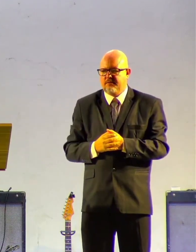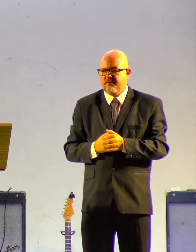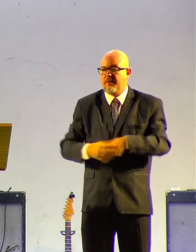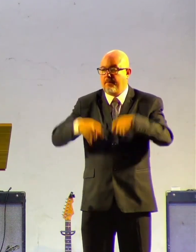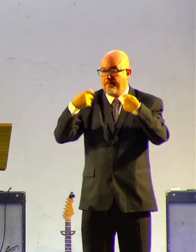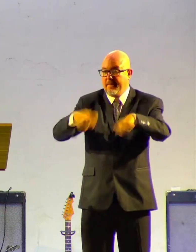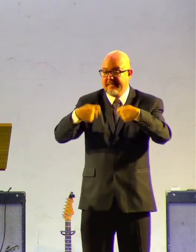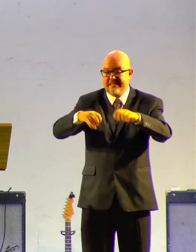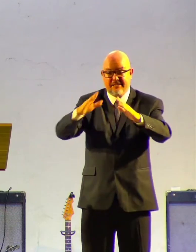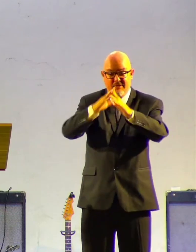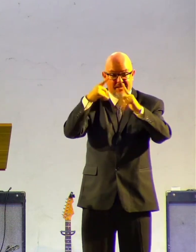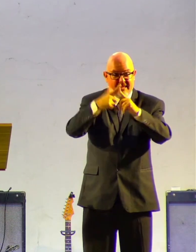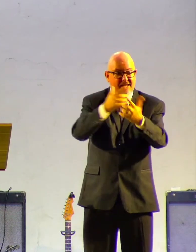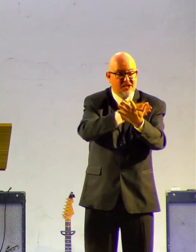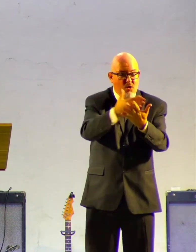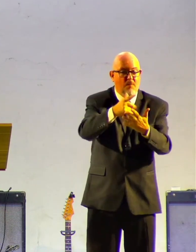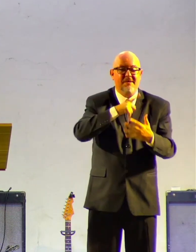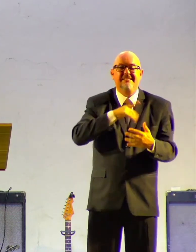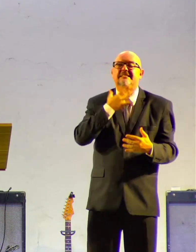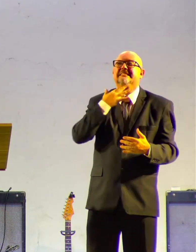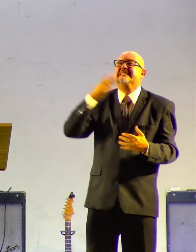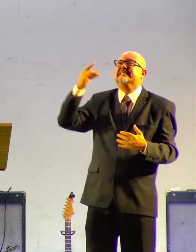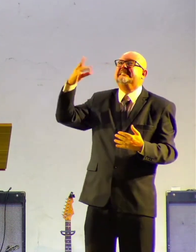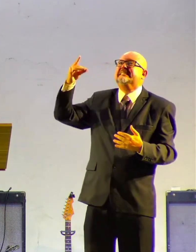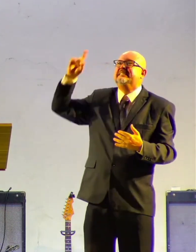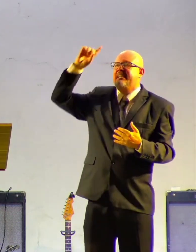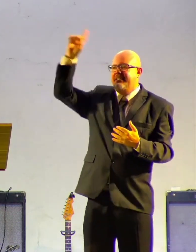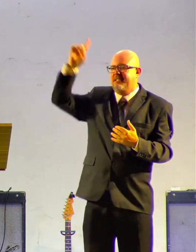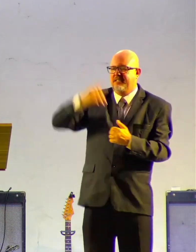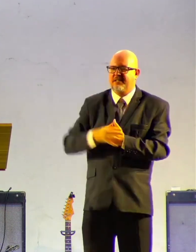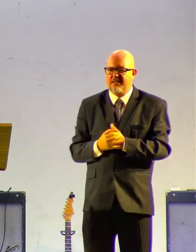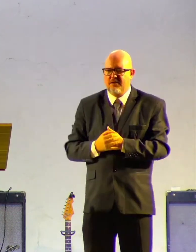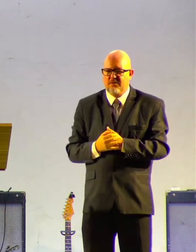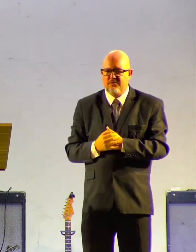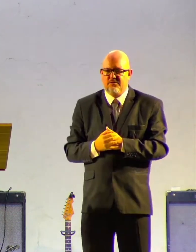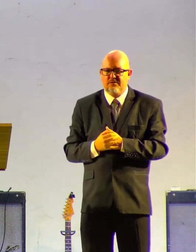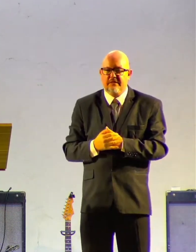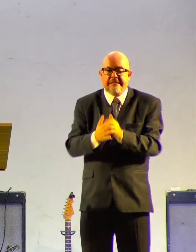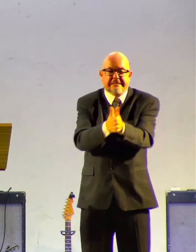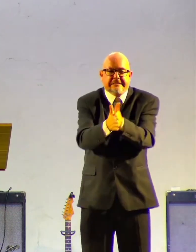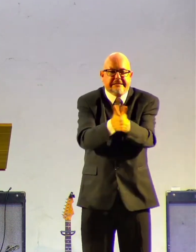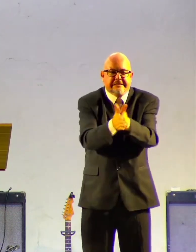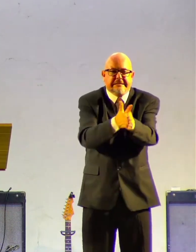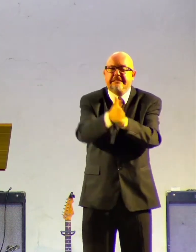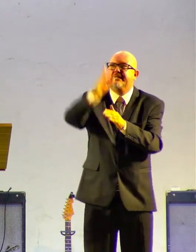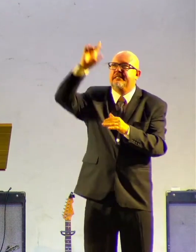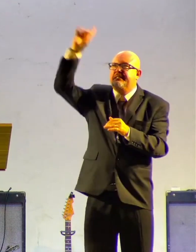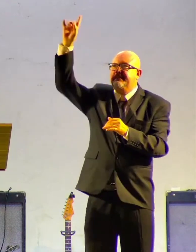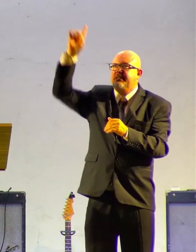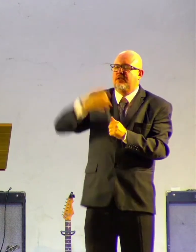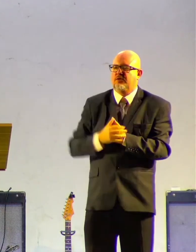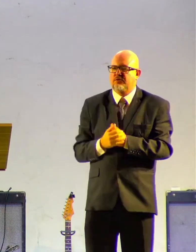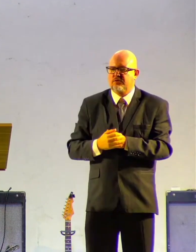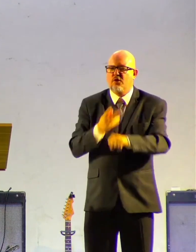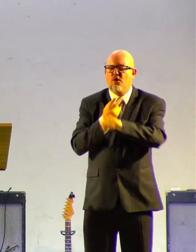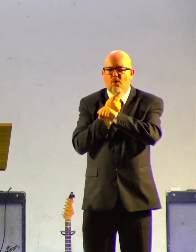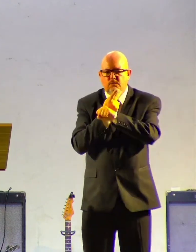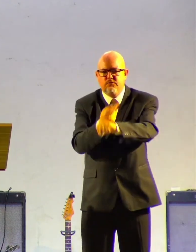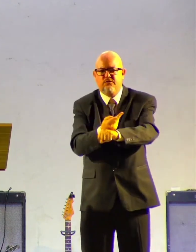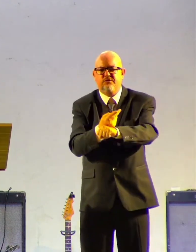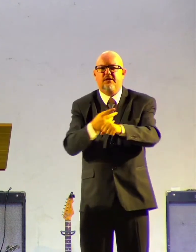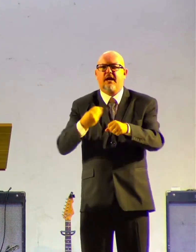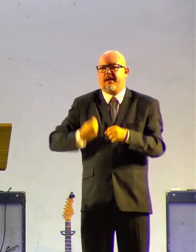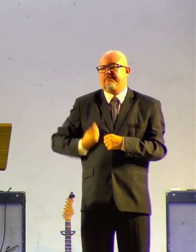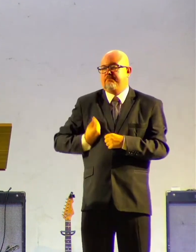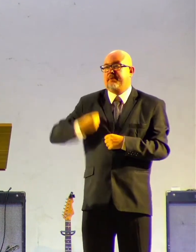É preciso que a igreja comece a ter sede de Deus, a ansiar por Deus, a buscar a presença